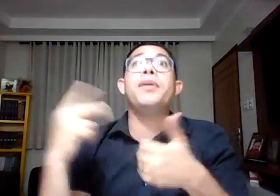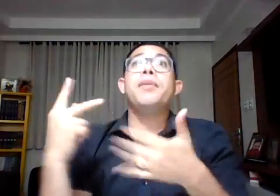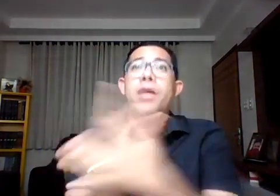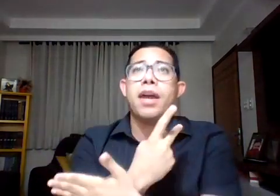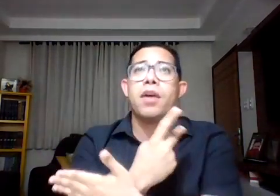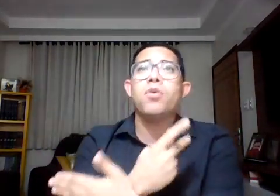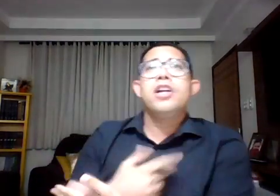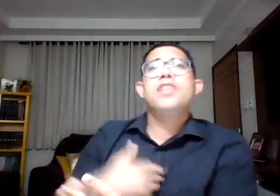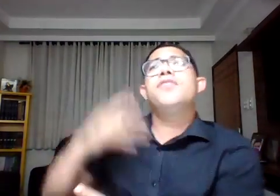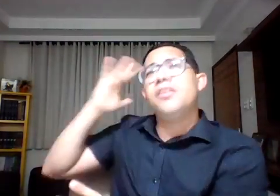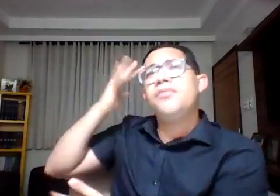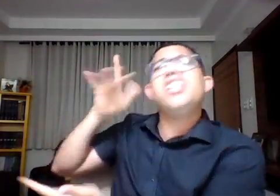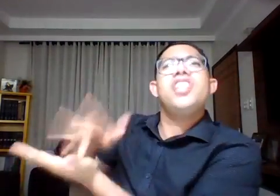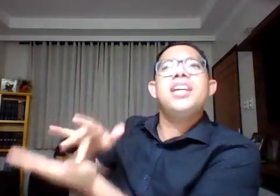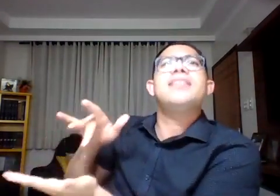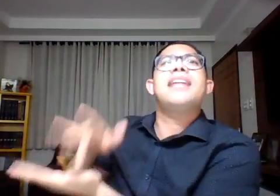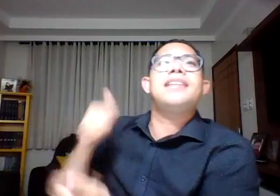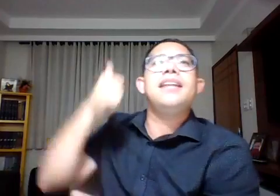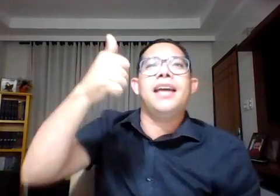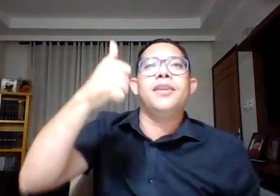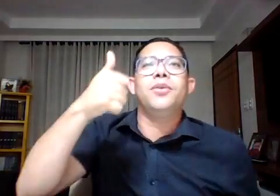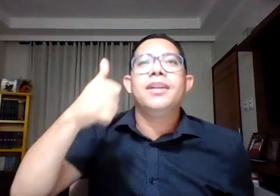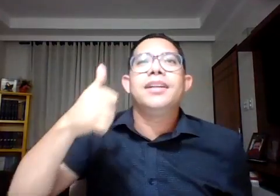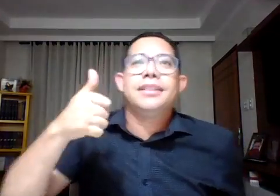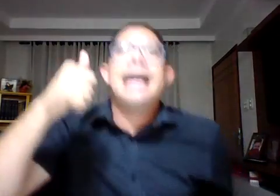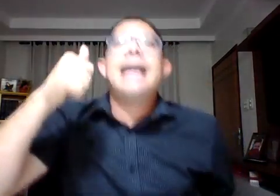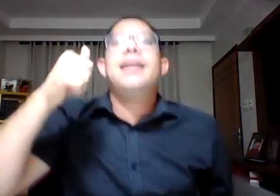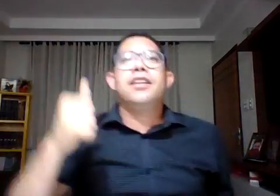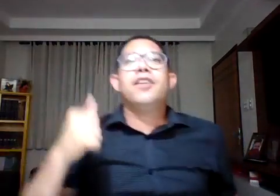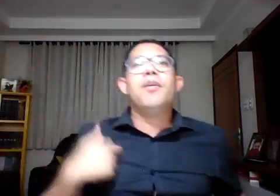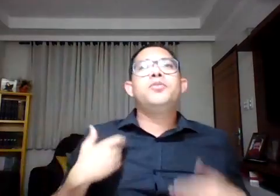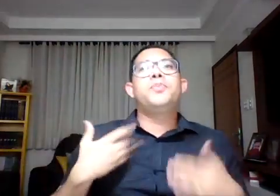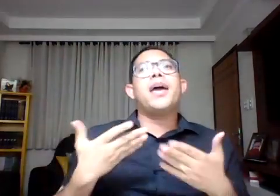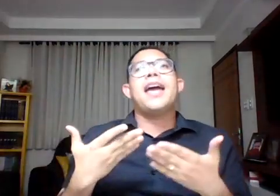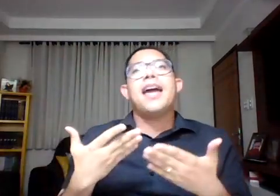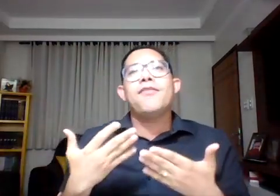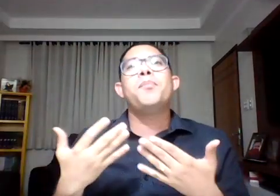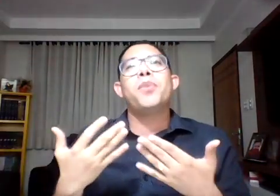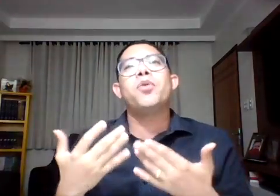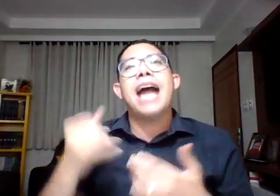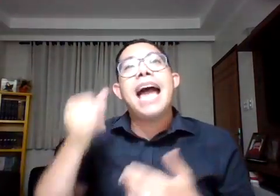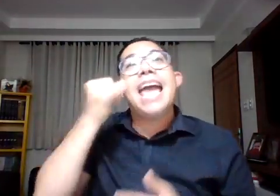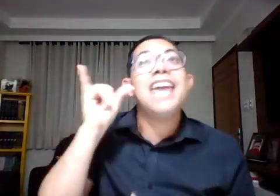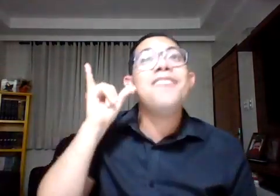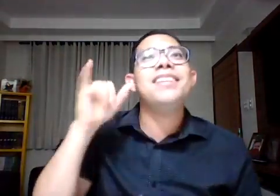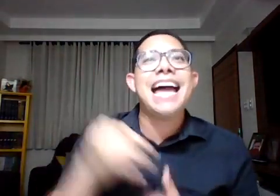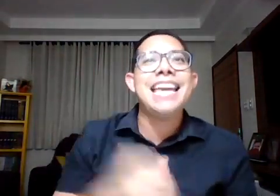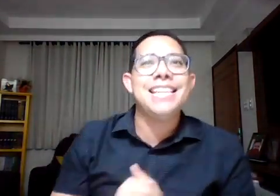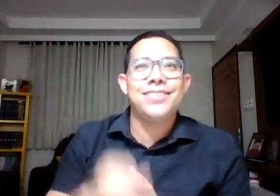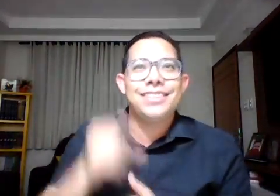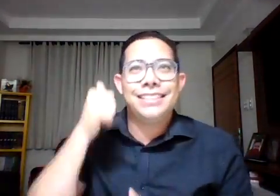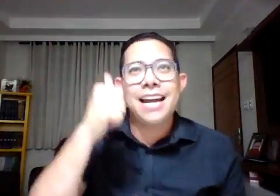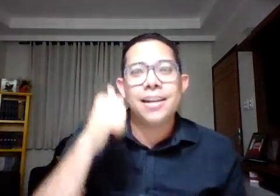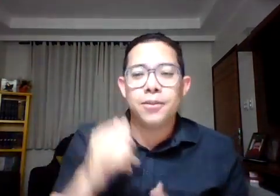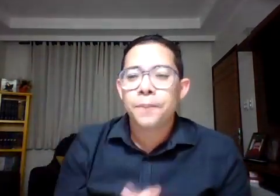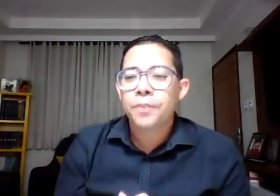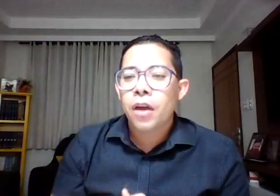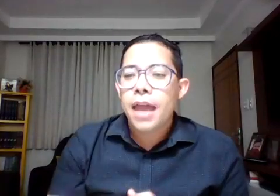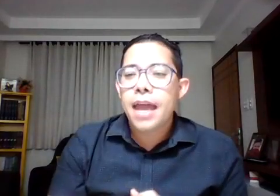primeiro erro de você fingir que está entendendo, tá? Então vamos procurar evitar isso, certo?